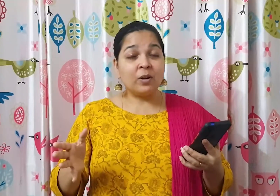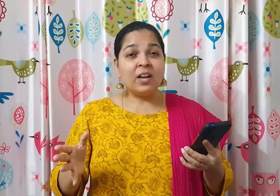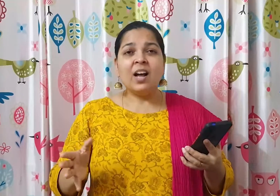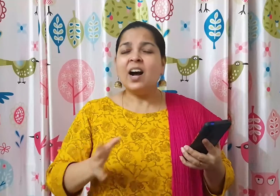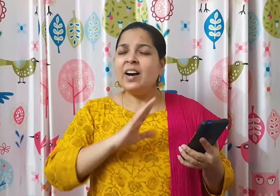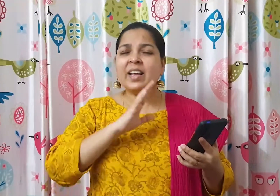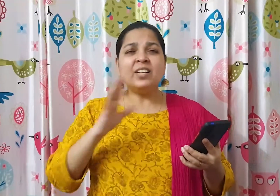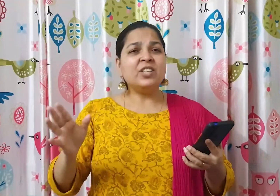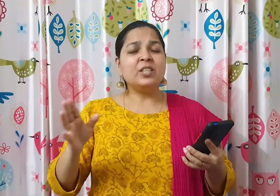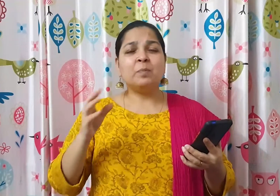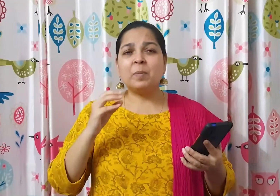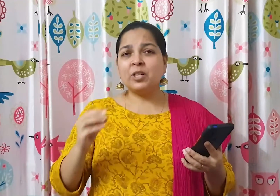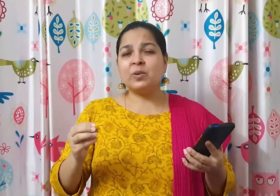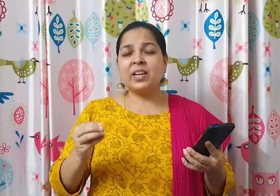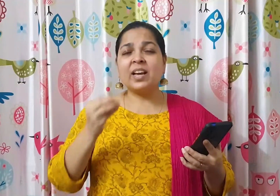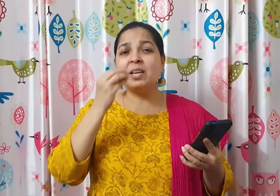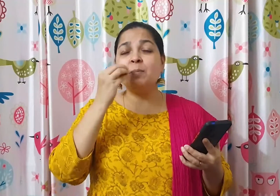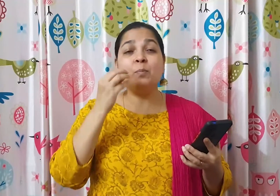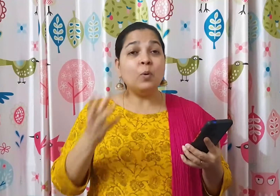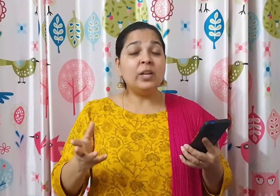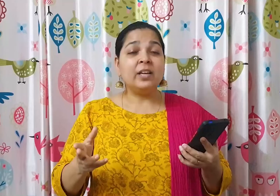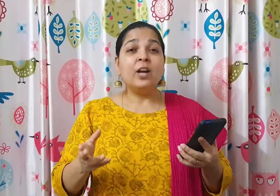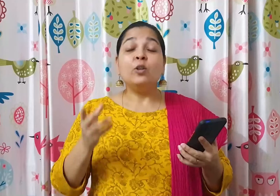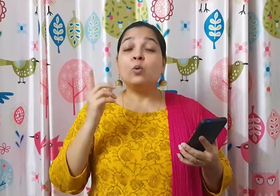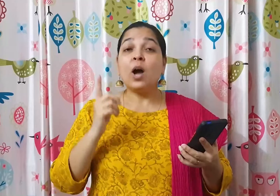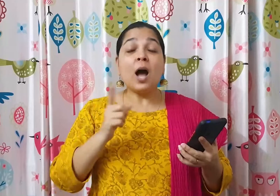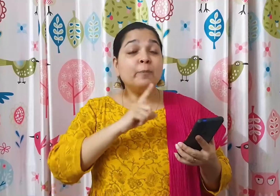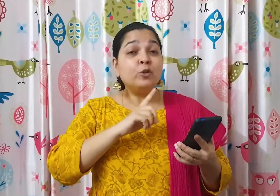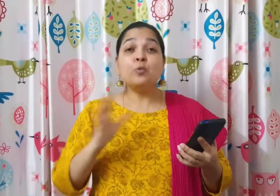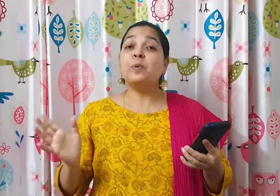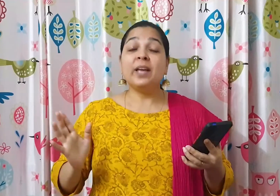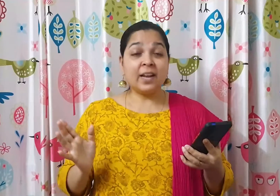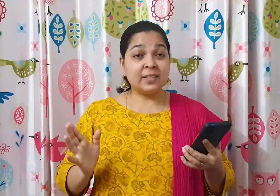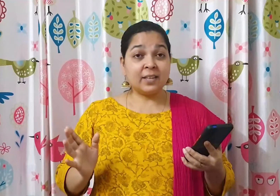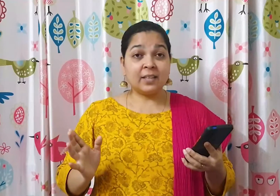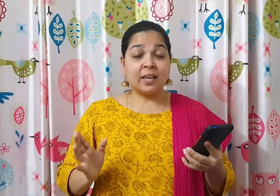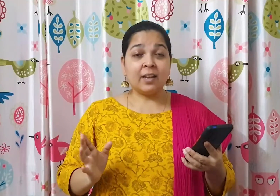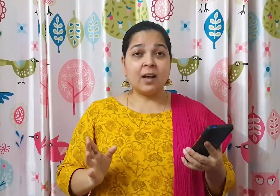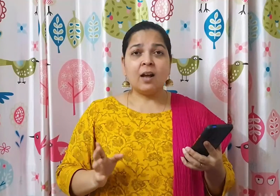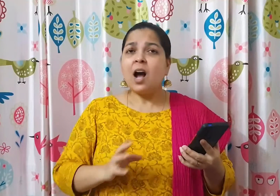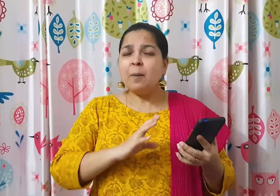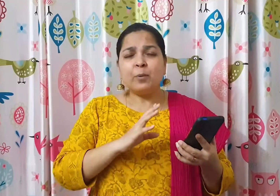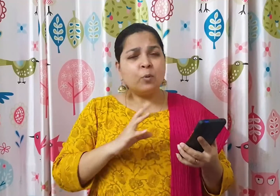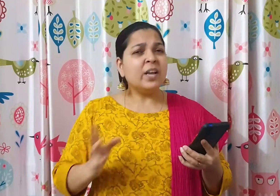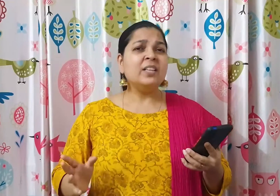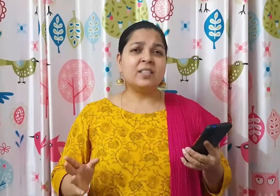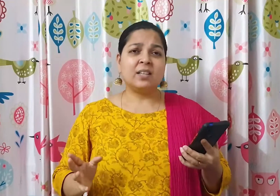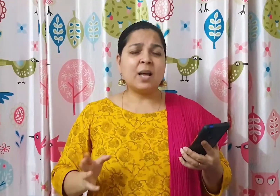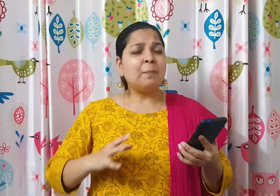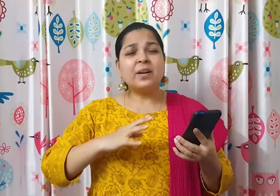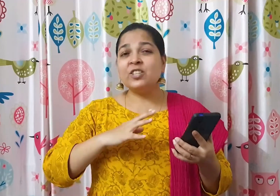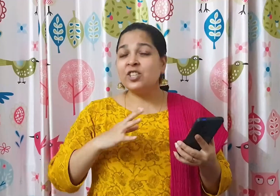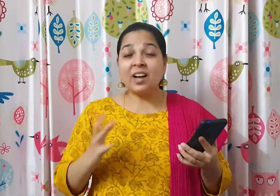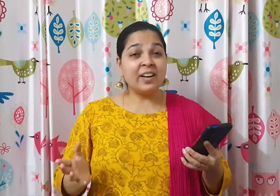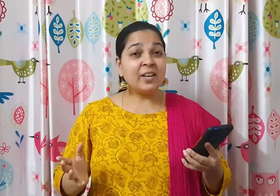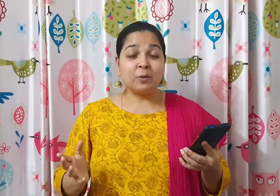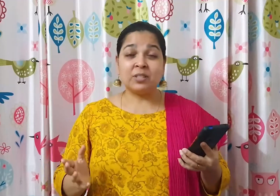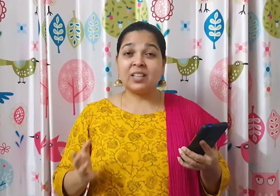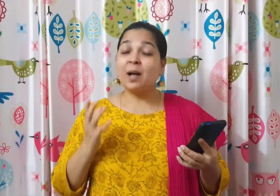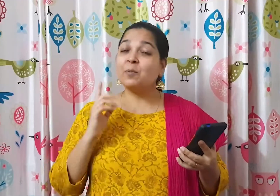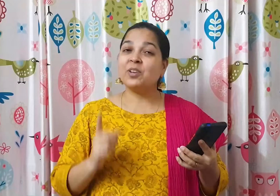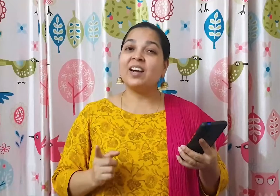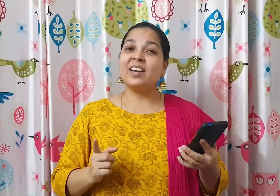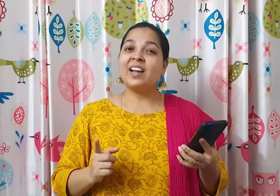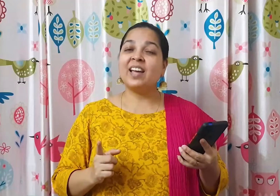আপোনাৰ মনত, মগজুত সোমাই পৰে, তেনেৰূপে আপুনি সেই কল্পনা শক্তিৰে সেই চিত্ৰটো ভাবক, আৰু কি কৰিব,